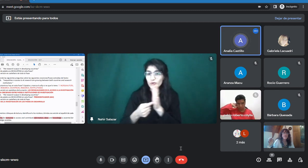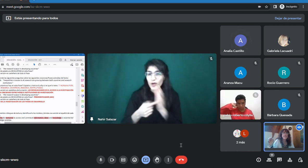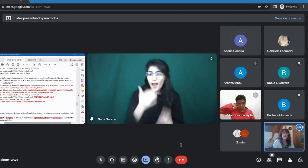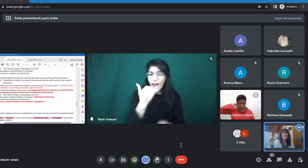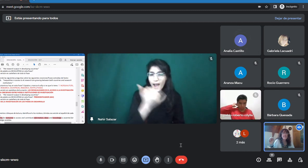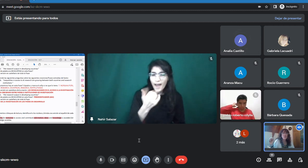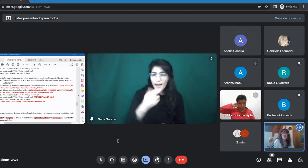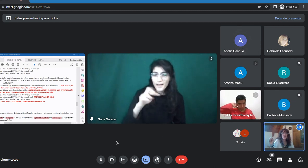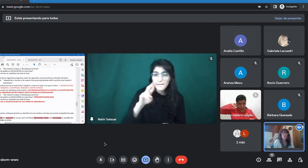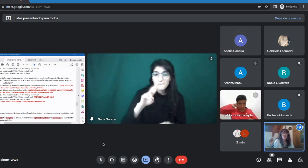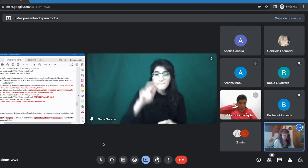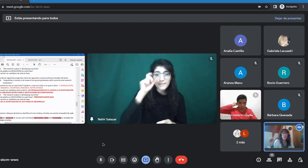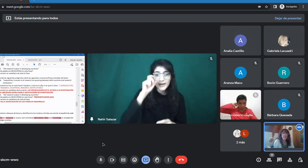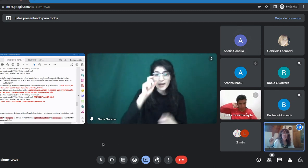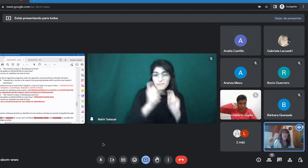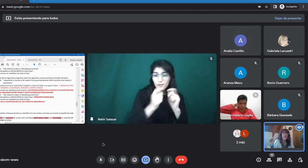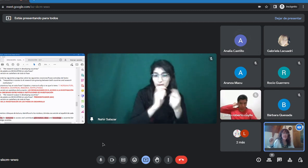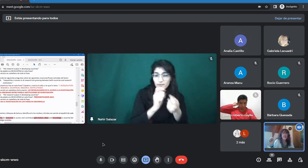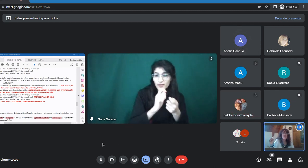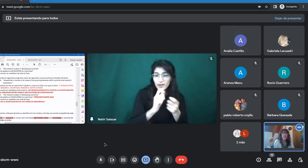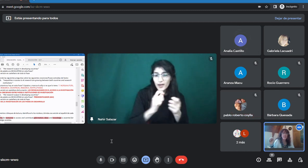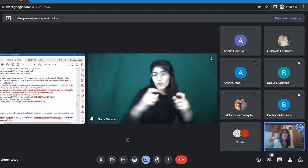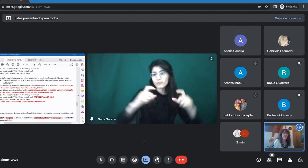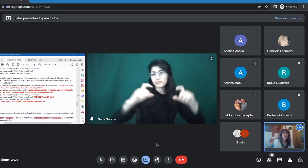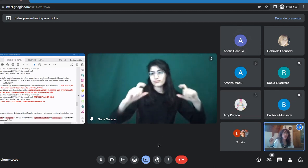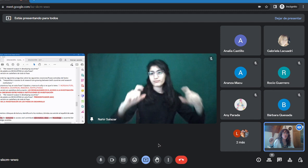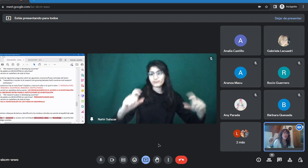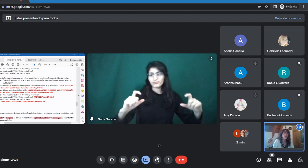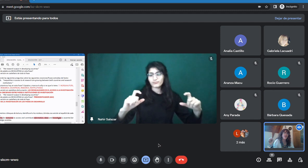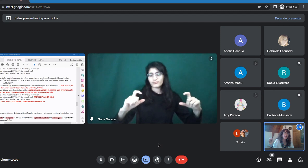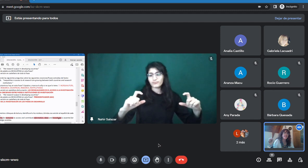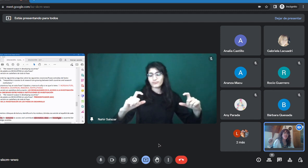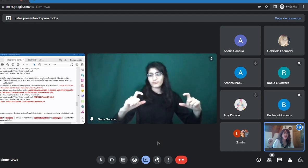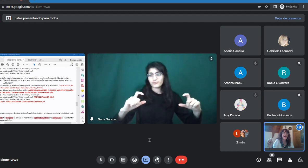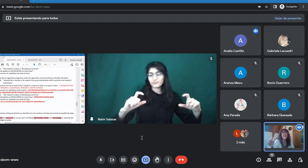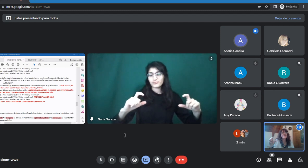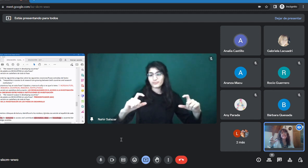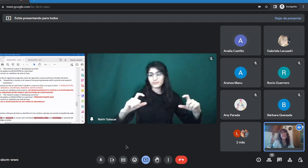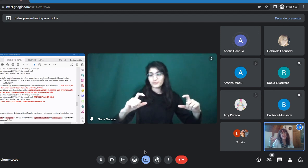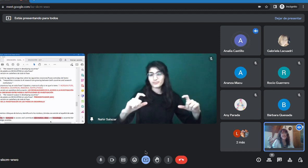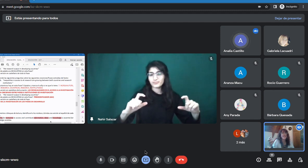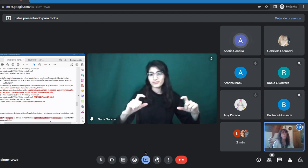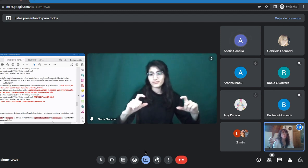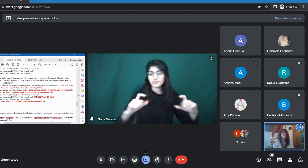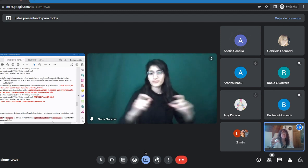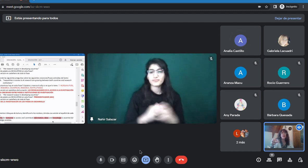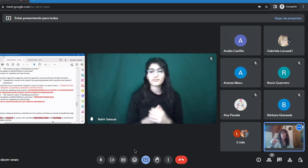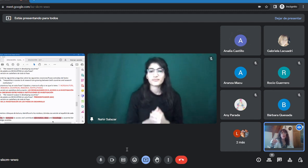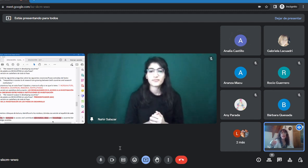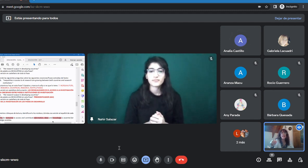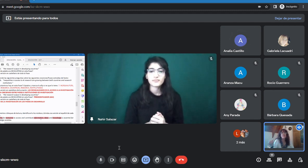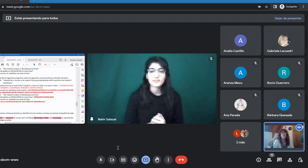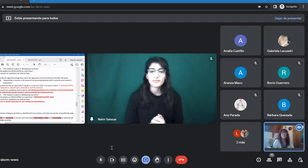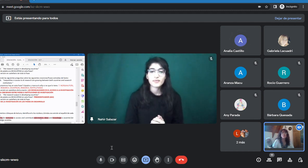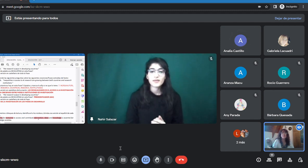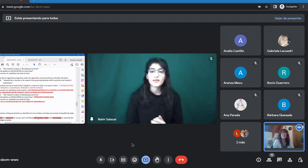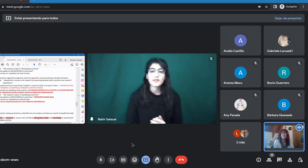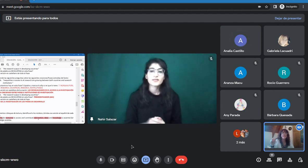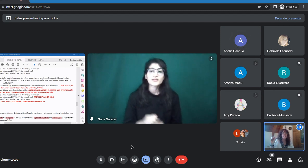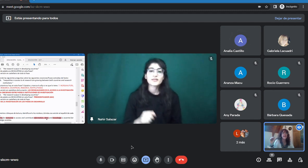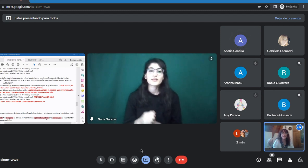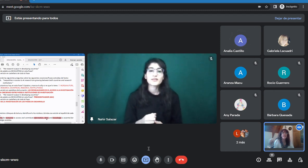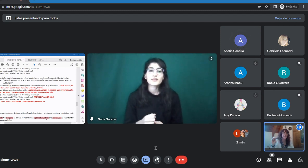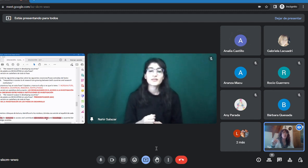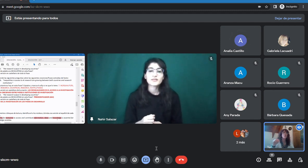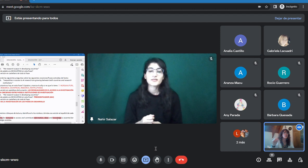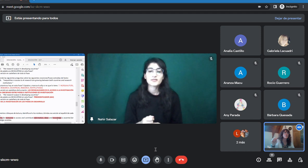Sí, sí, y Senja estuviese acá adelante, y para todo se refiere y Senja, ahí sí estarían porque no es que es la información esencial y